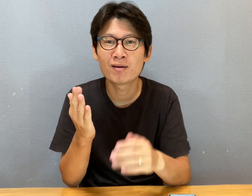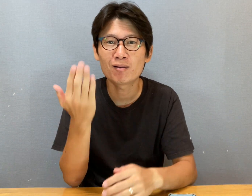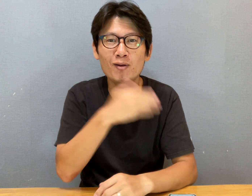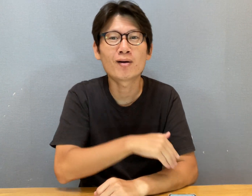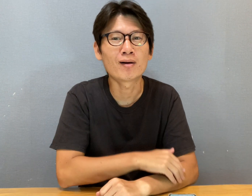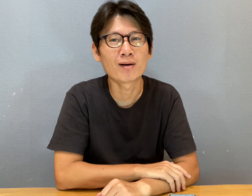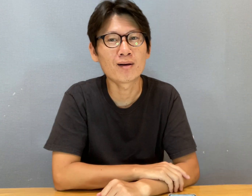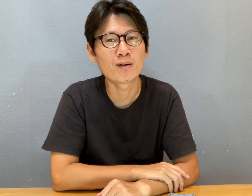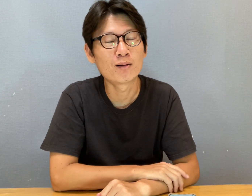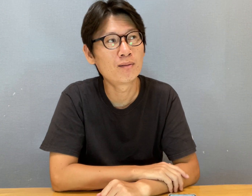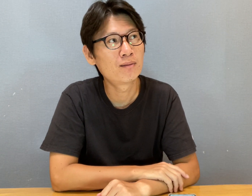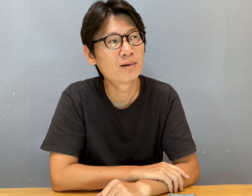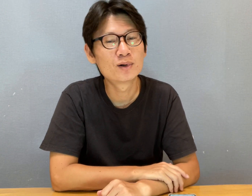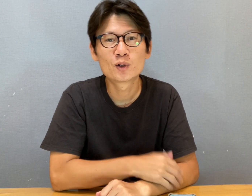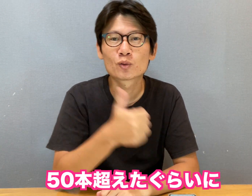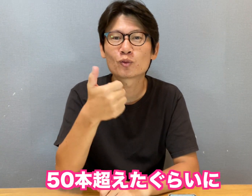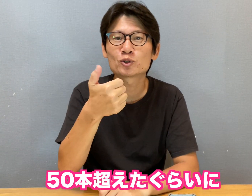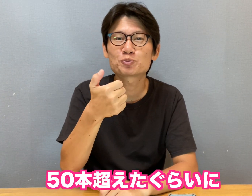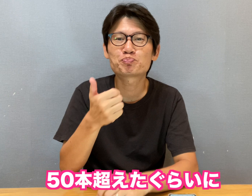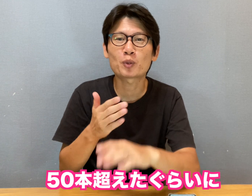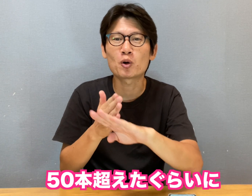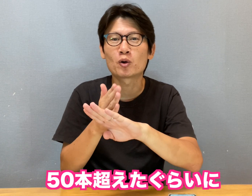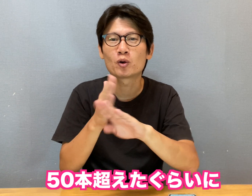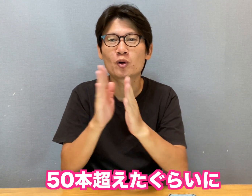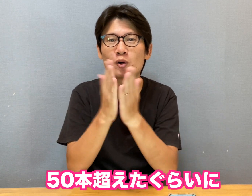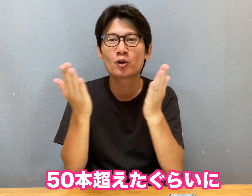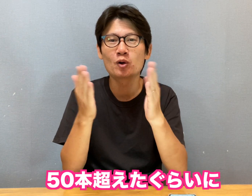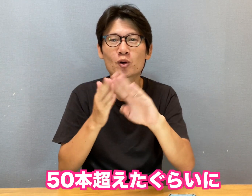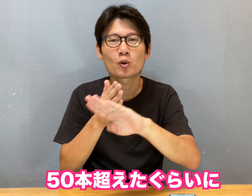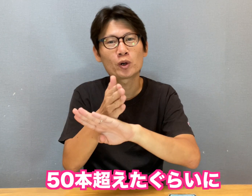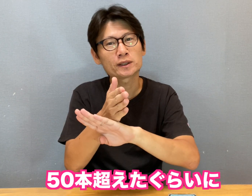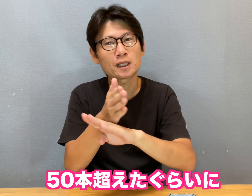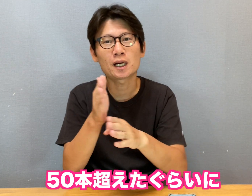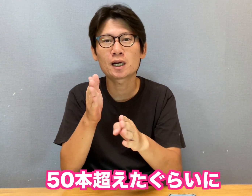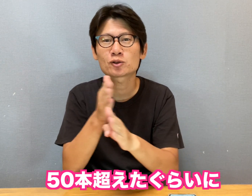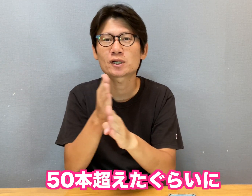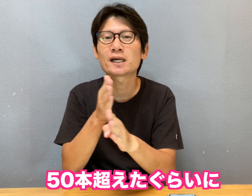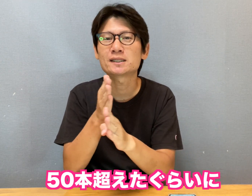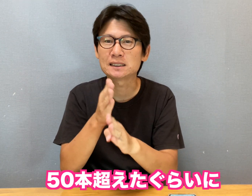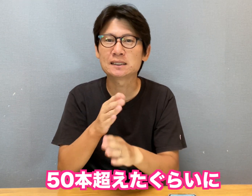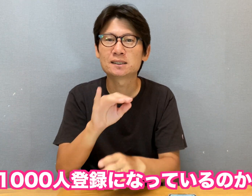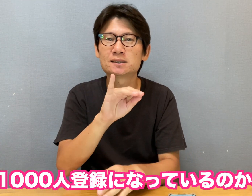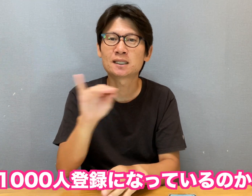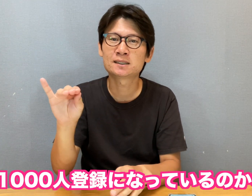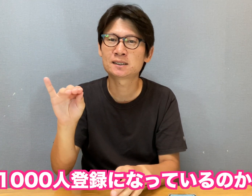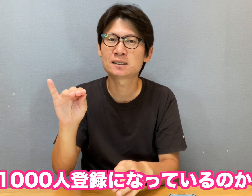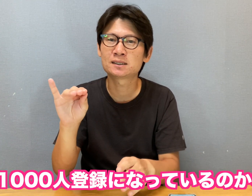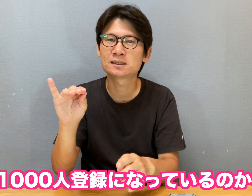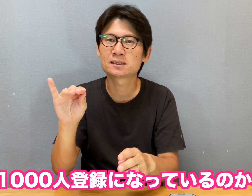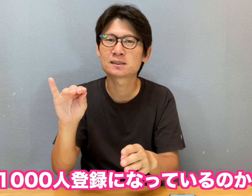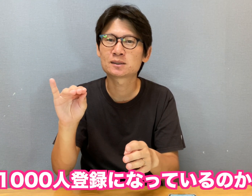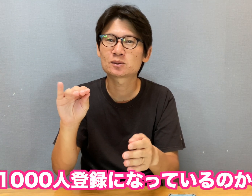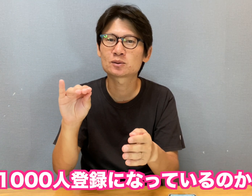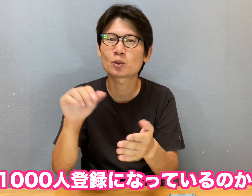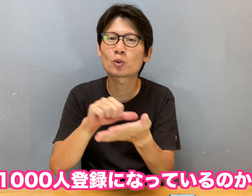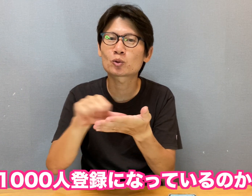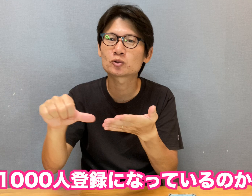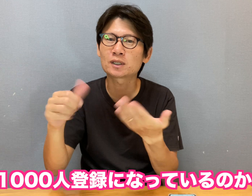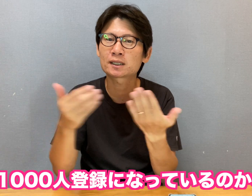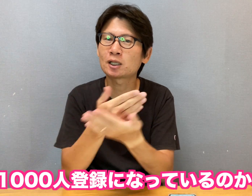あ、50本超えたぐらいに1000人登録になってるの